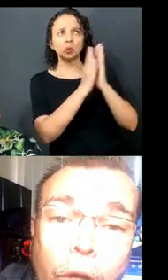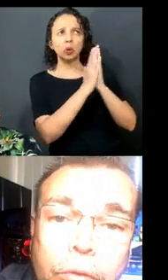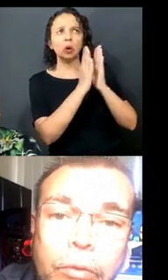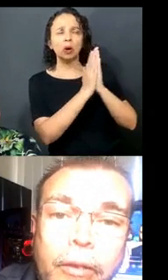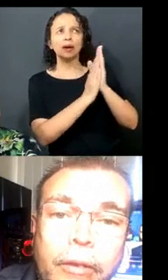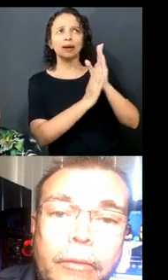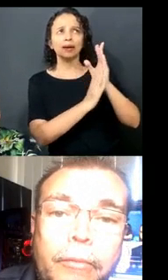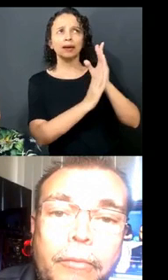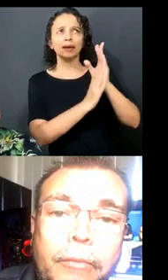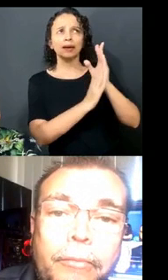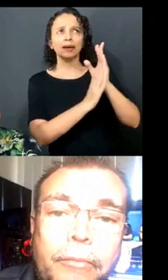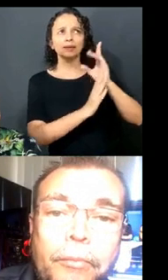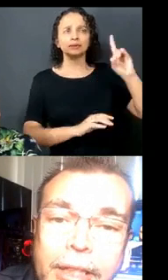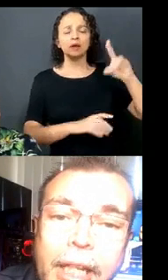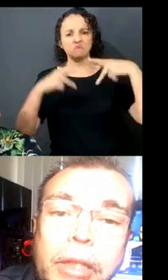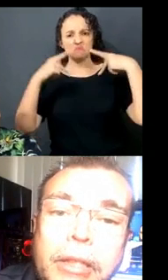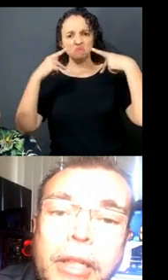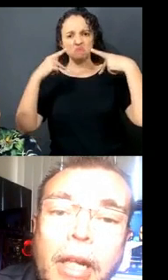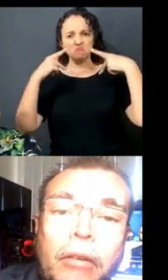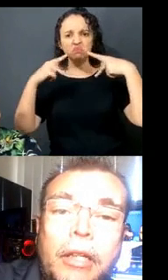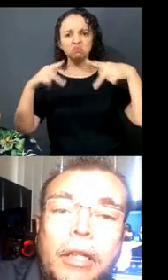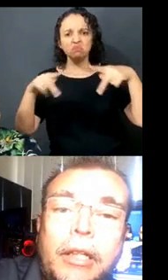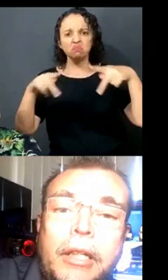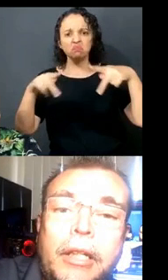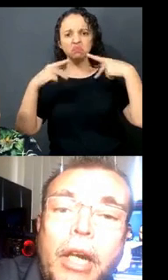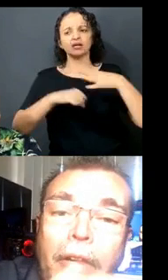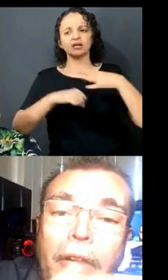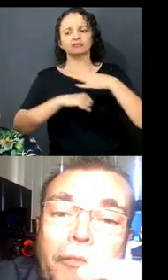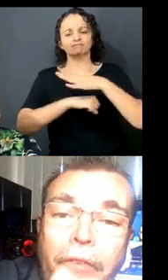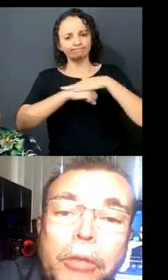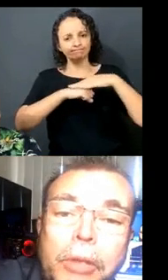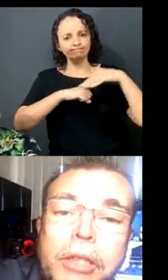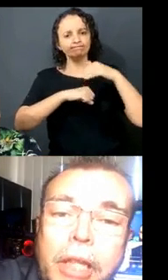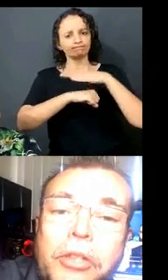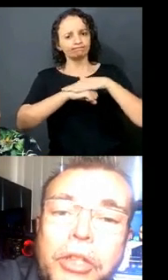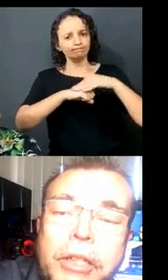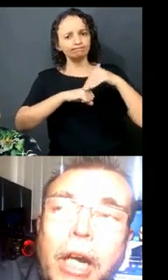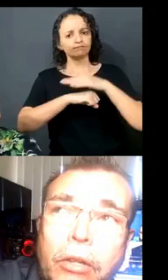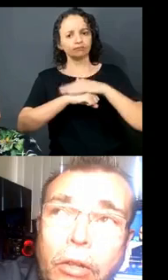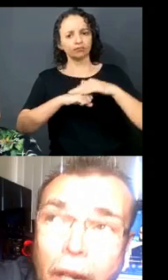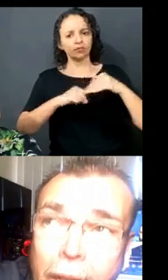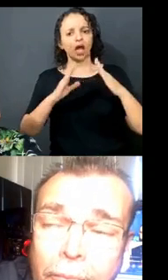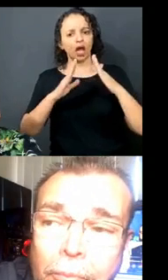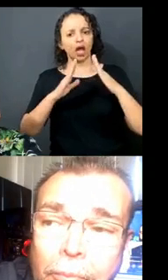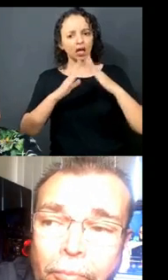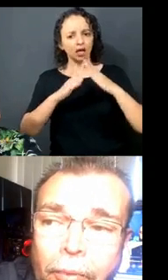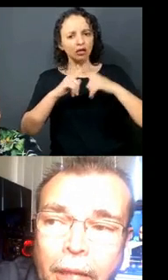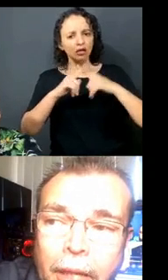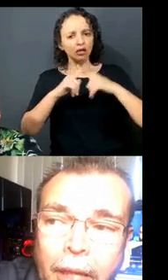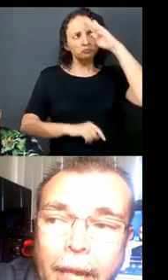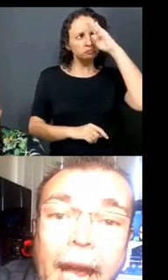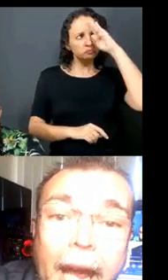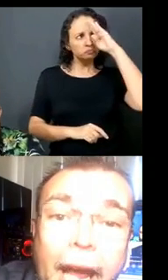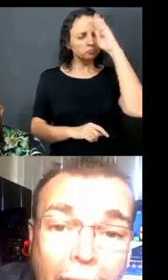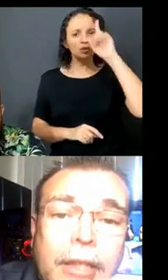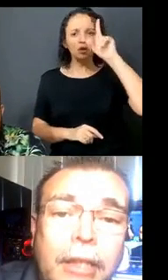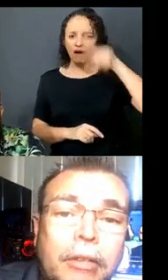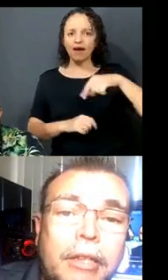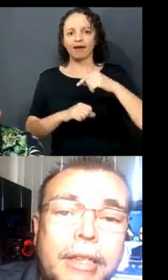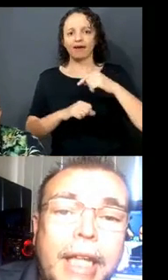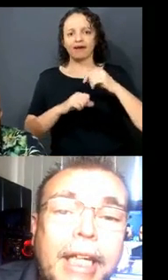buscam trazer conforto, porque essa Exato. é a missão. Então, a relevância do Ministério Digital